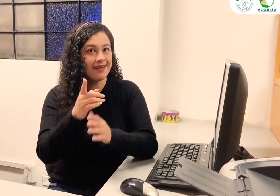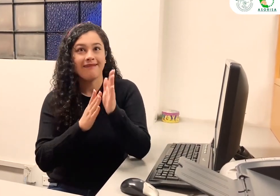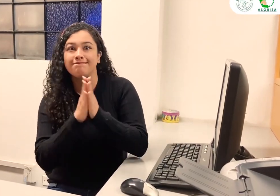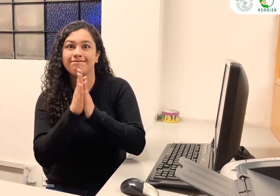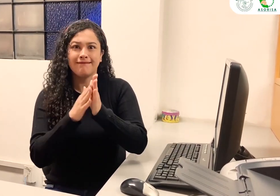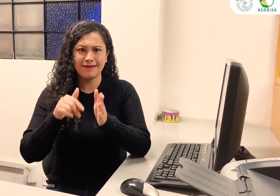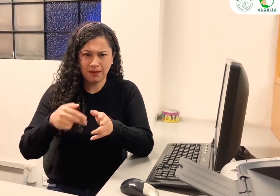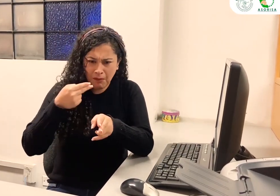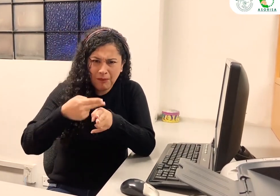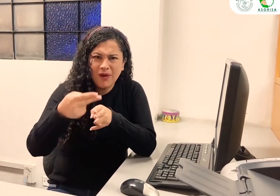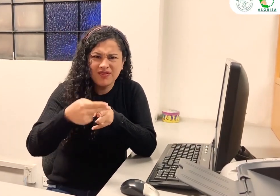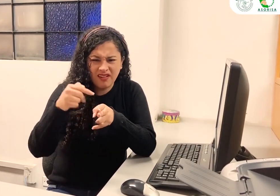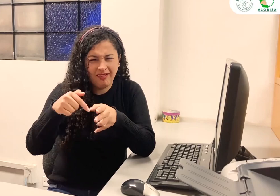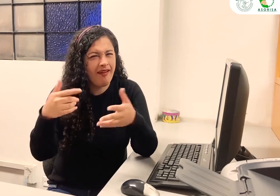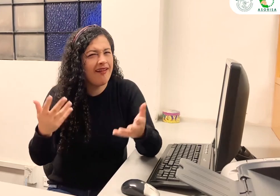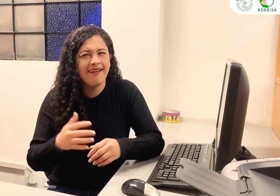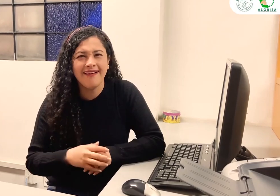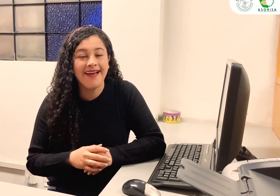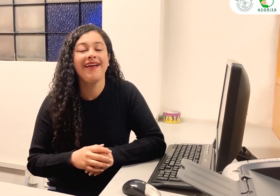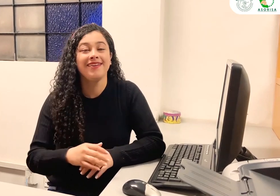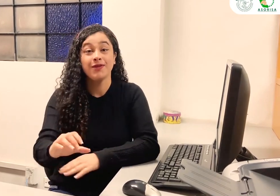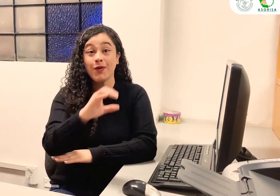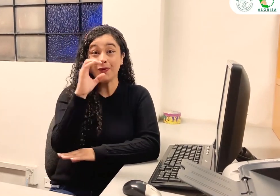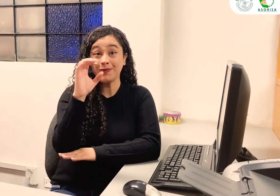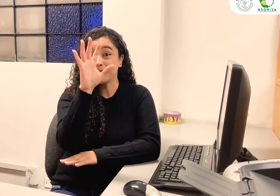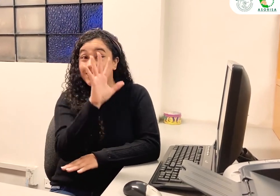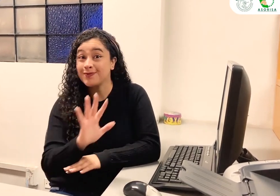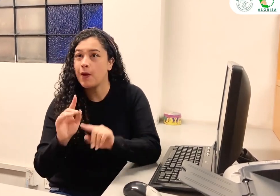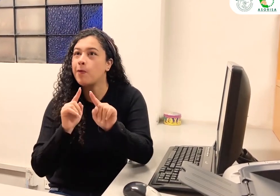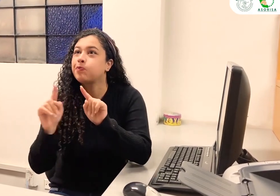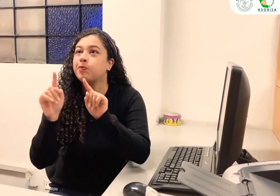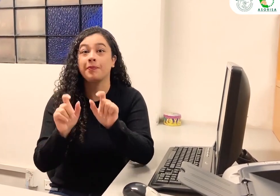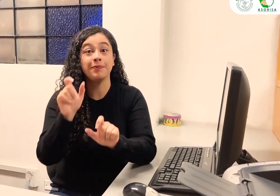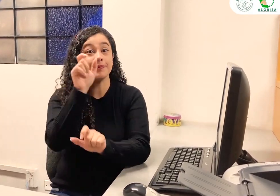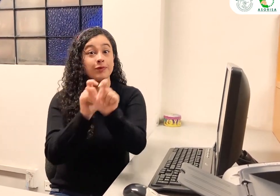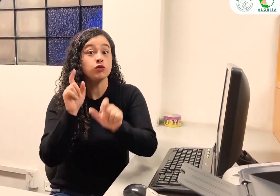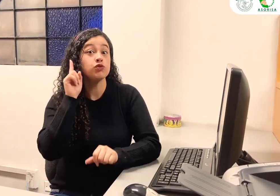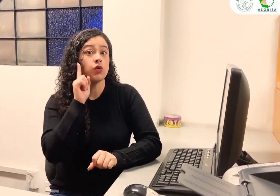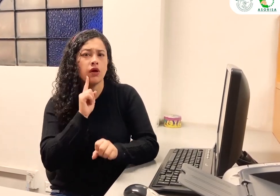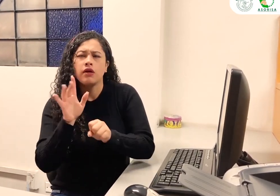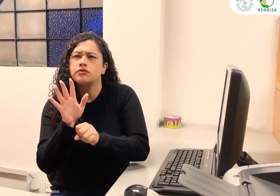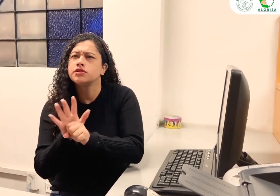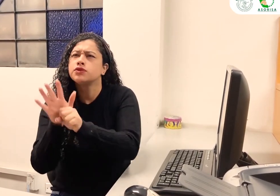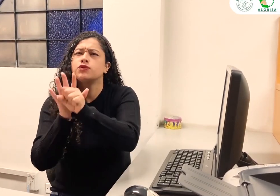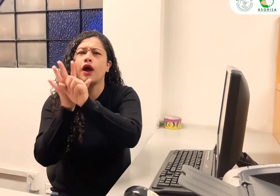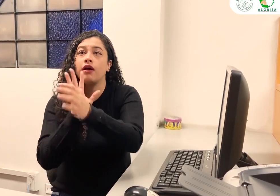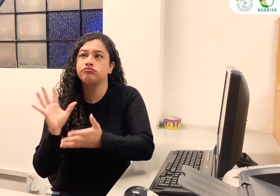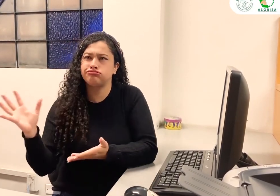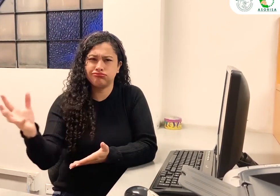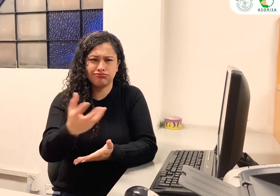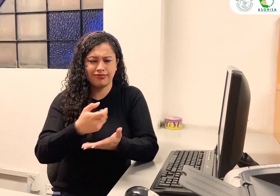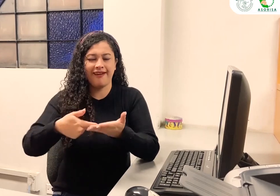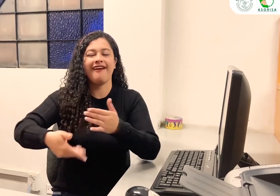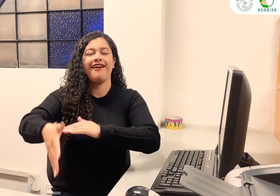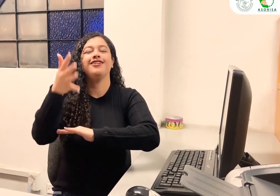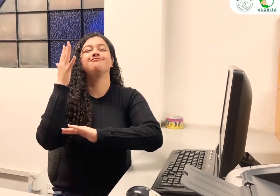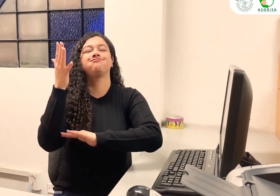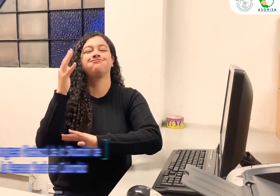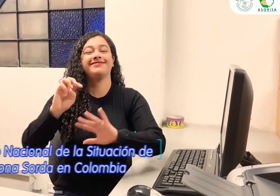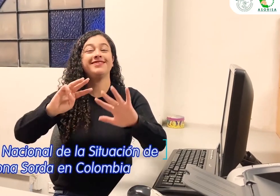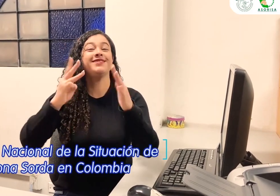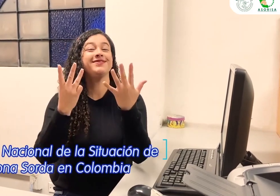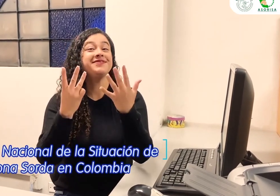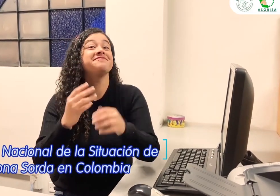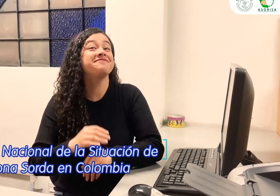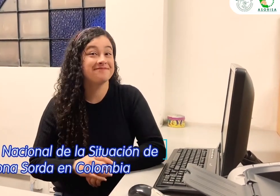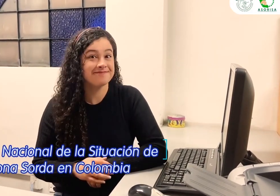Qué emoción pronto tendremos el octavo Congreso Nacional de la situación de las personas sordas en Colombia